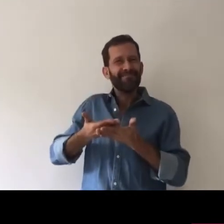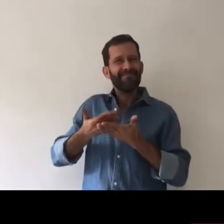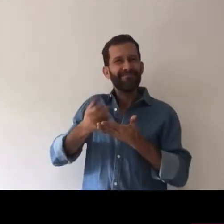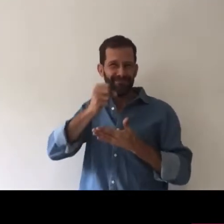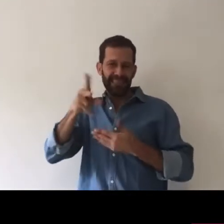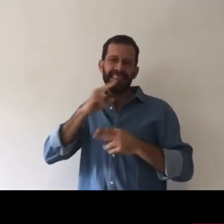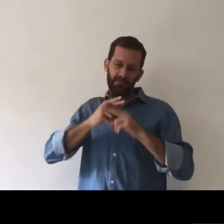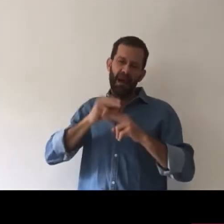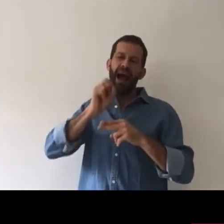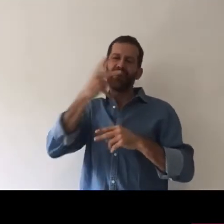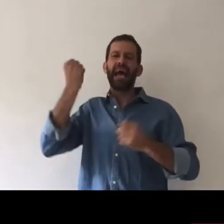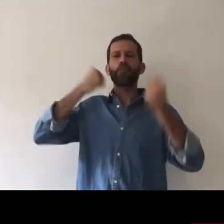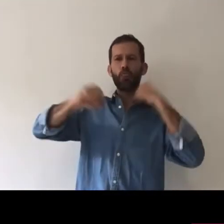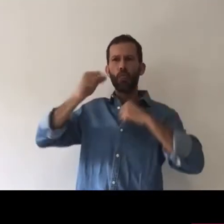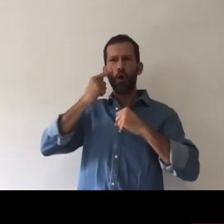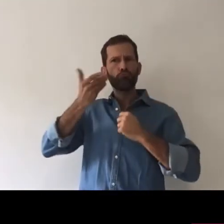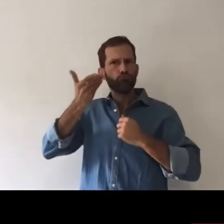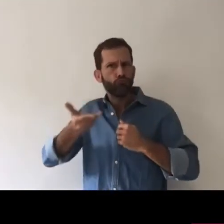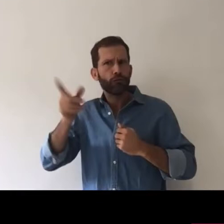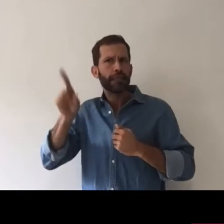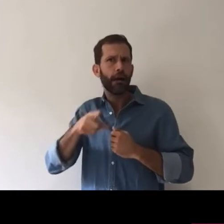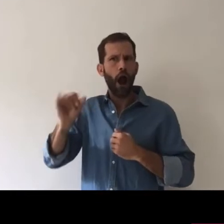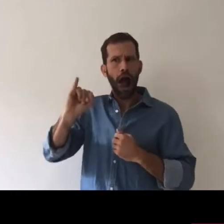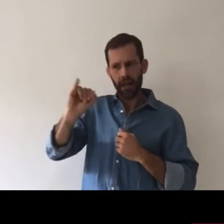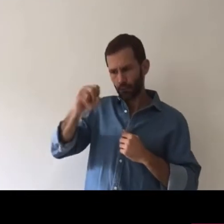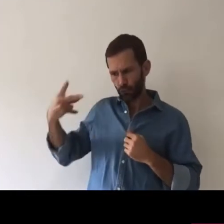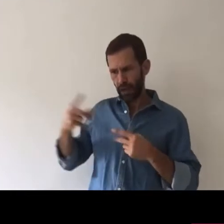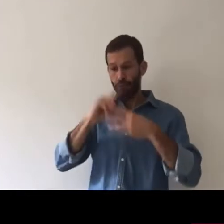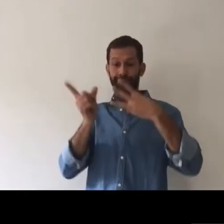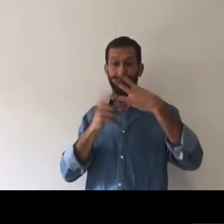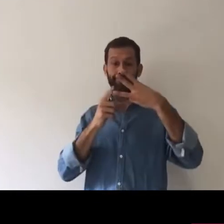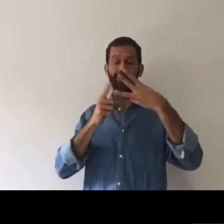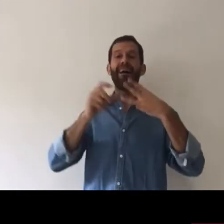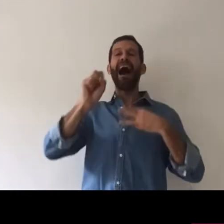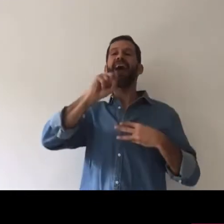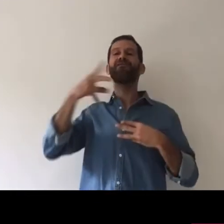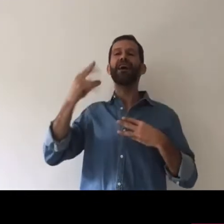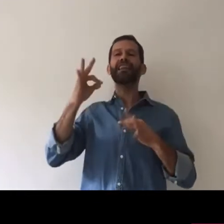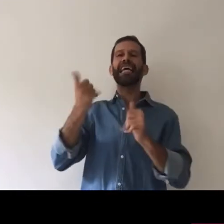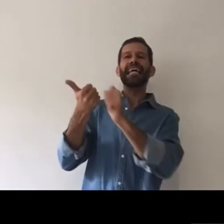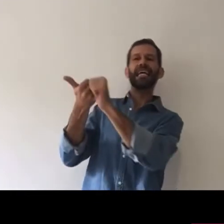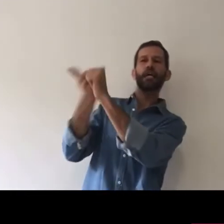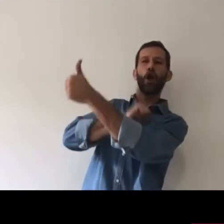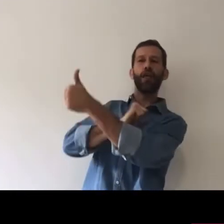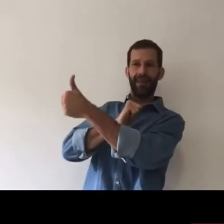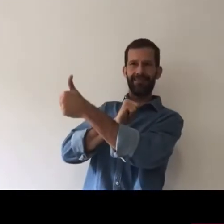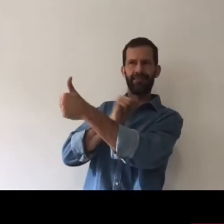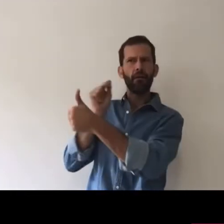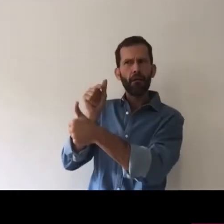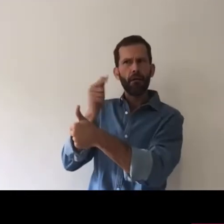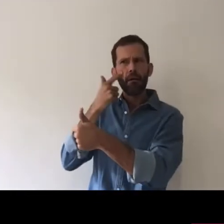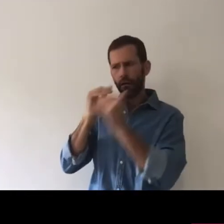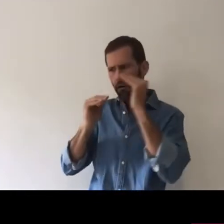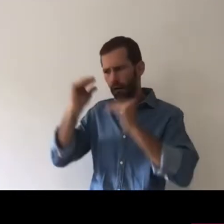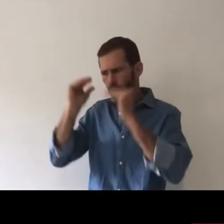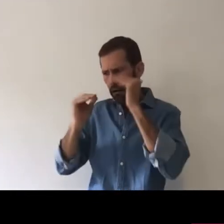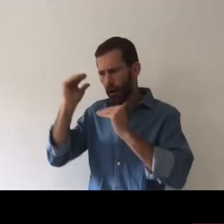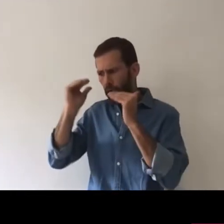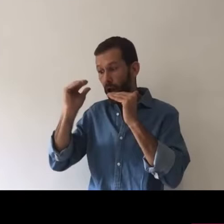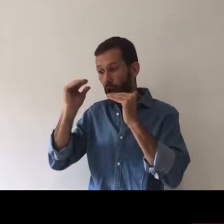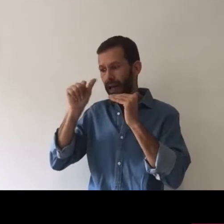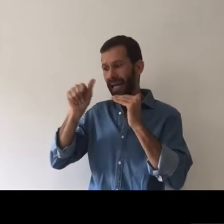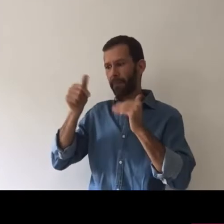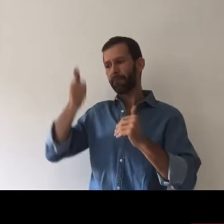estática o una imagen en movimiento que exigiese la reproducción del signo con el que se estaba contando. Y el tercero